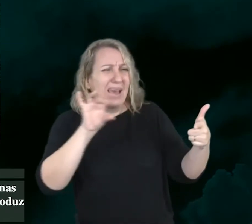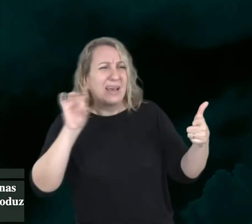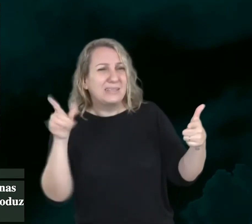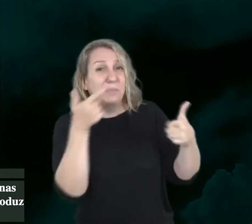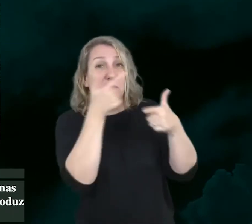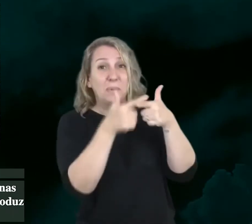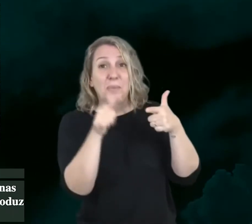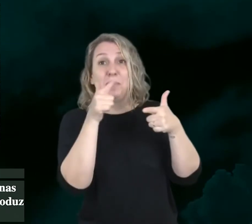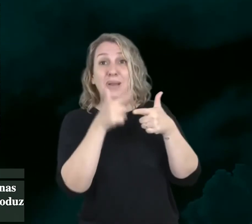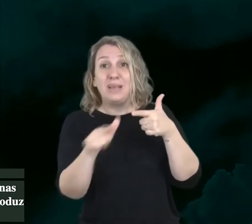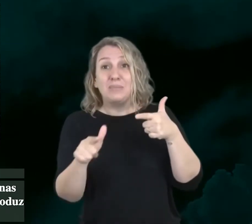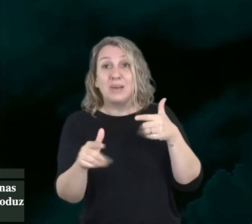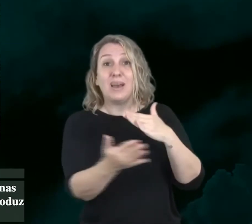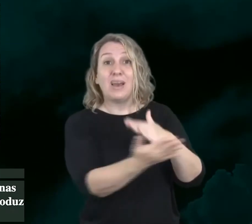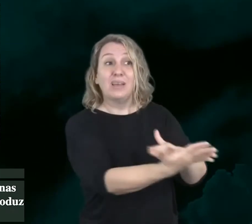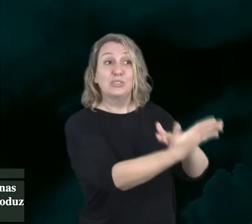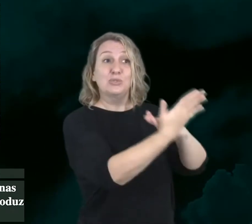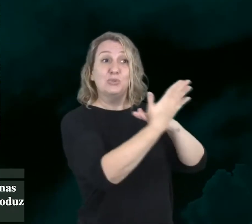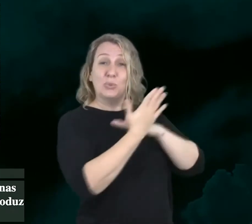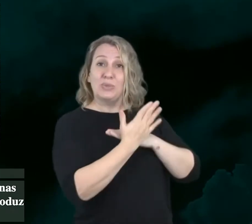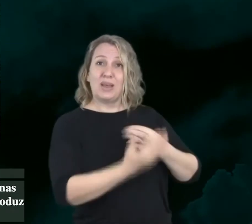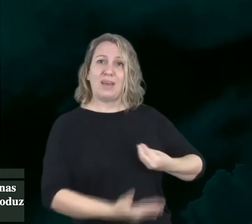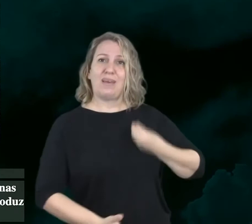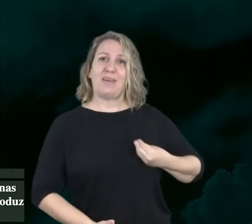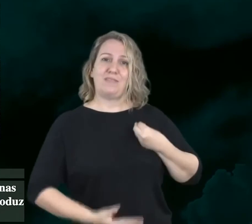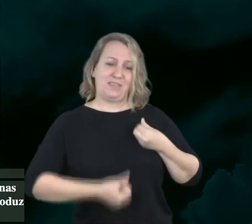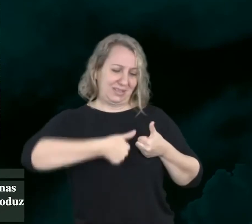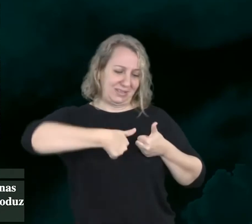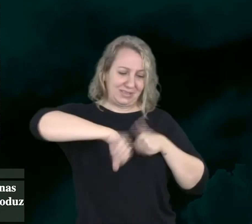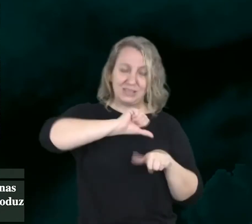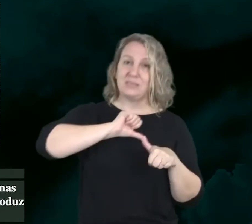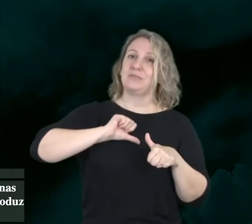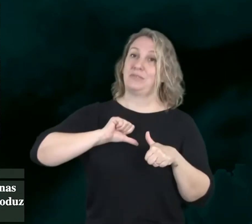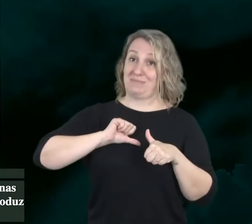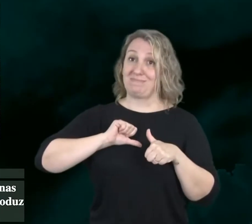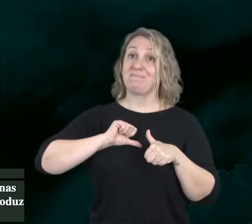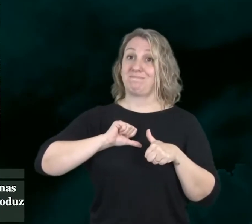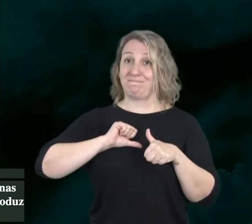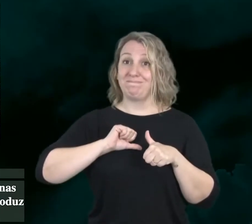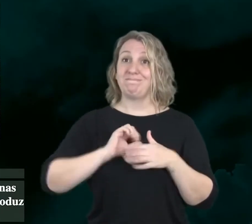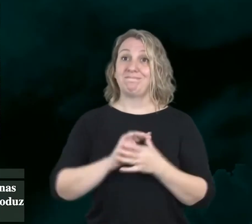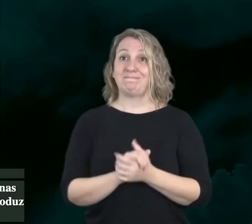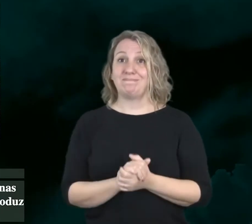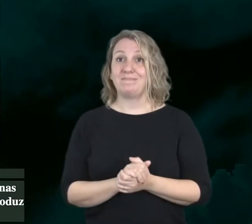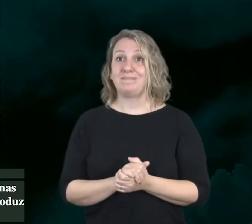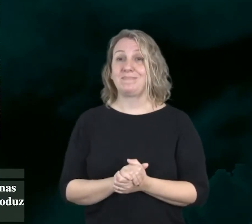diz, gloriamos nas próprias tribulações, sabendo que a tribulação produz